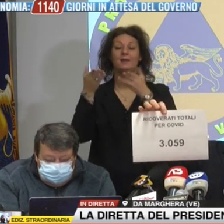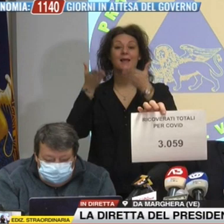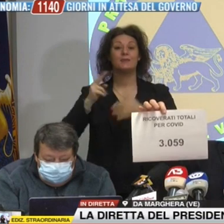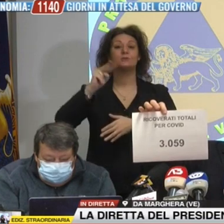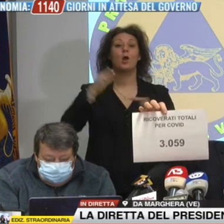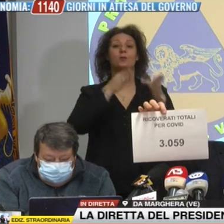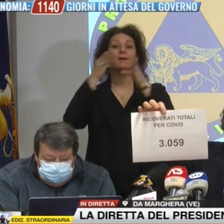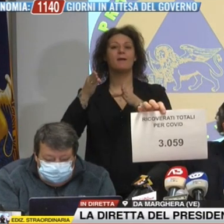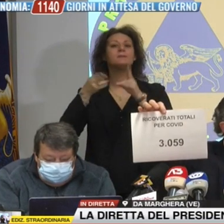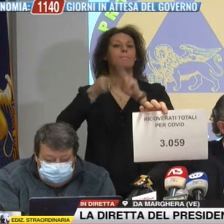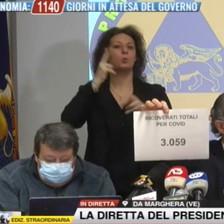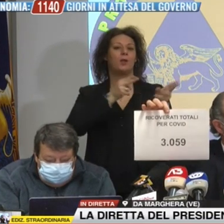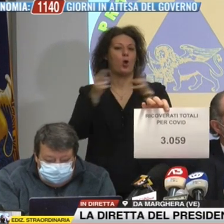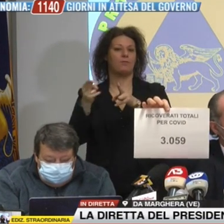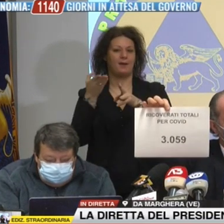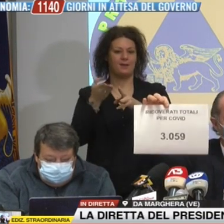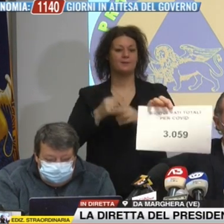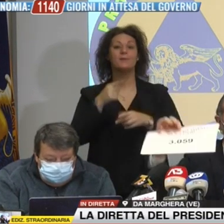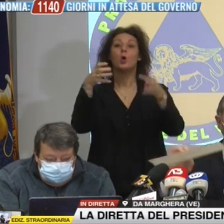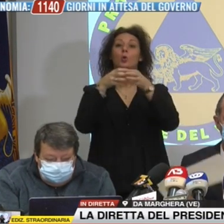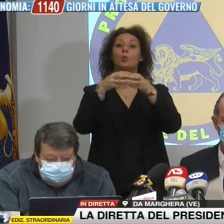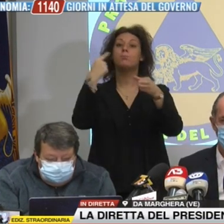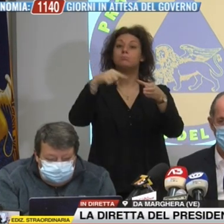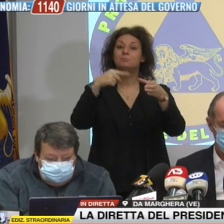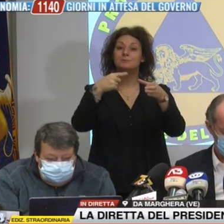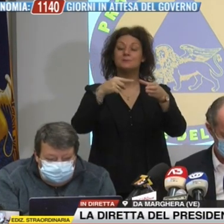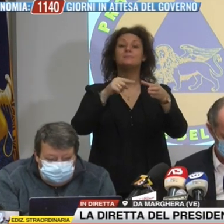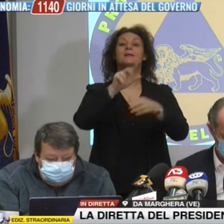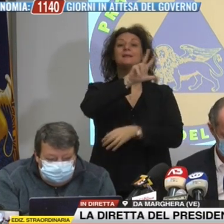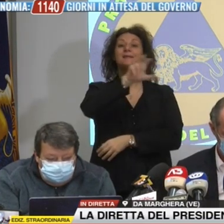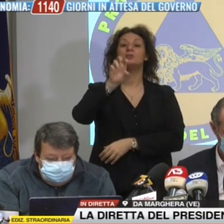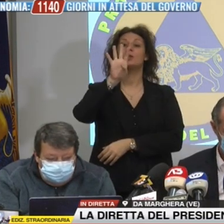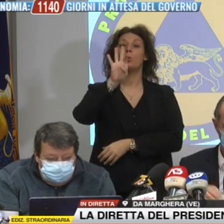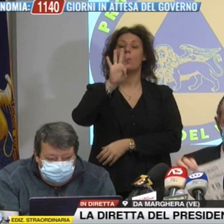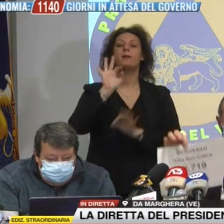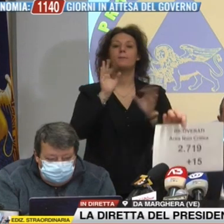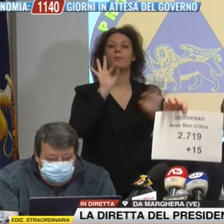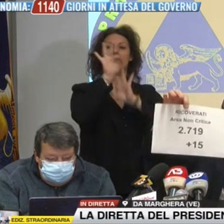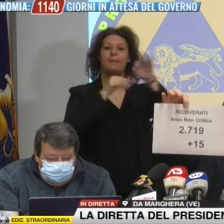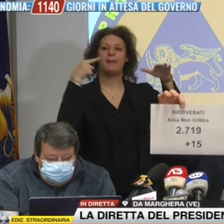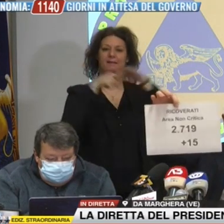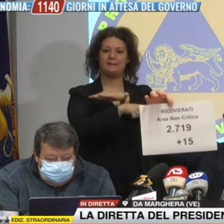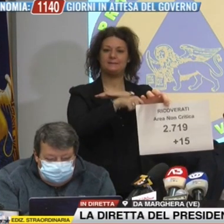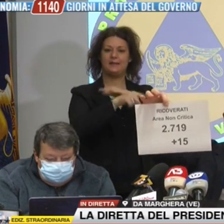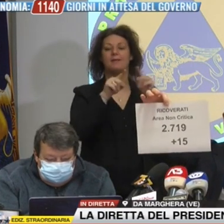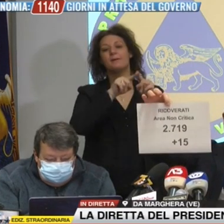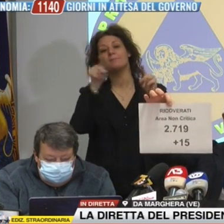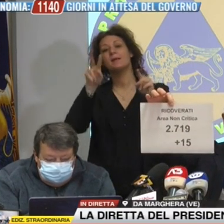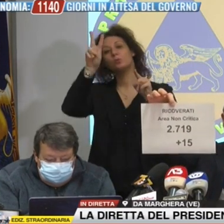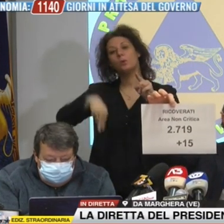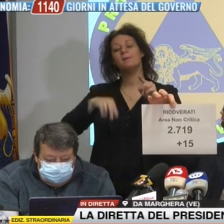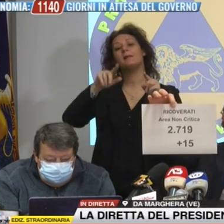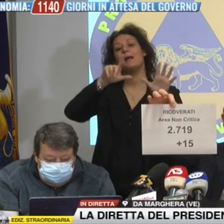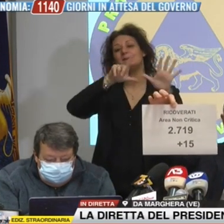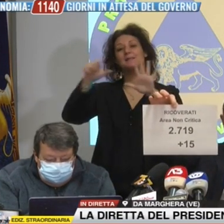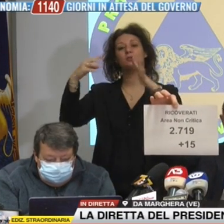questi 3059, 340 sono in terapia intensiva e